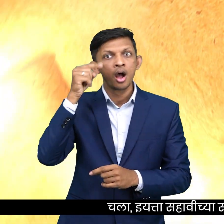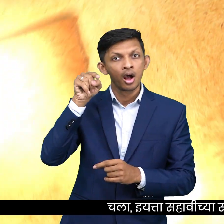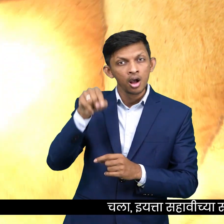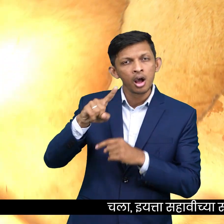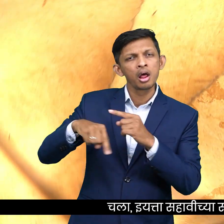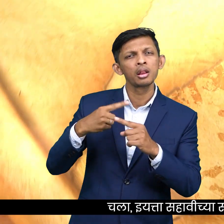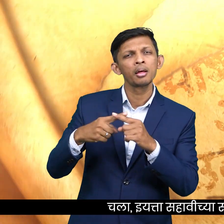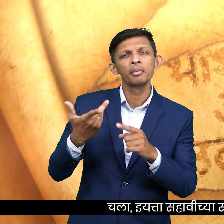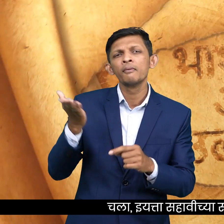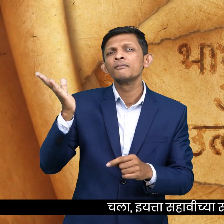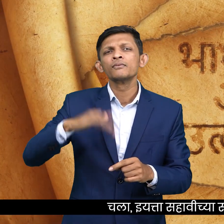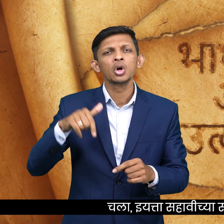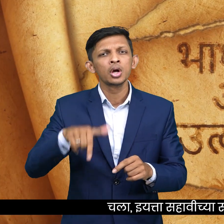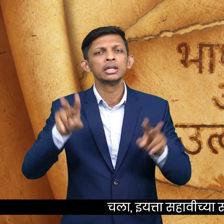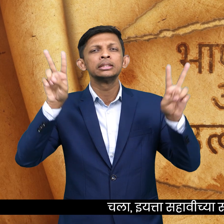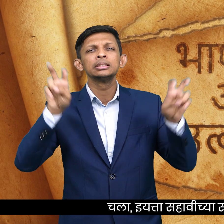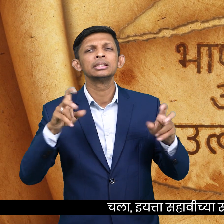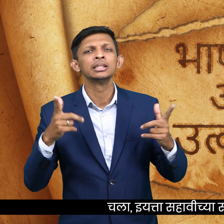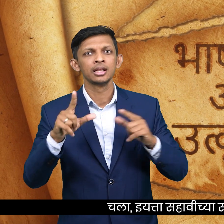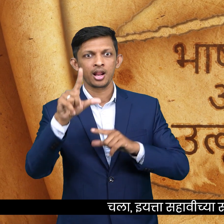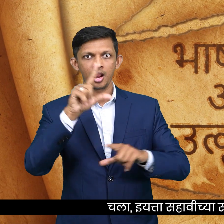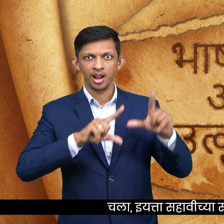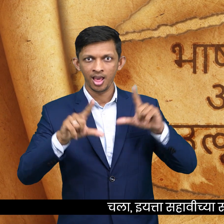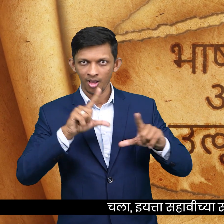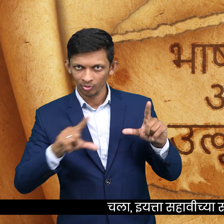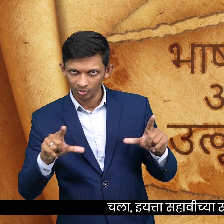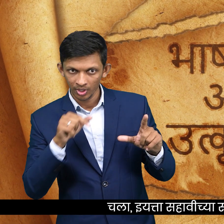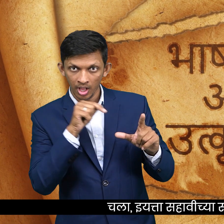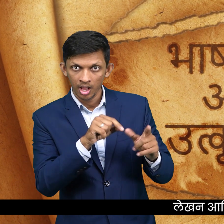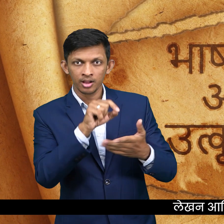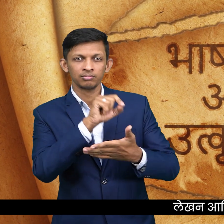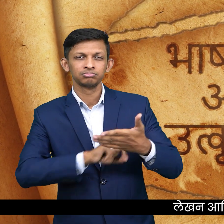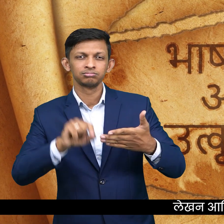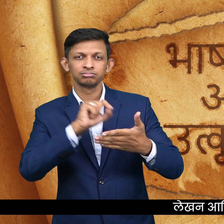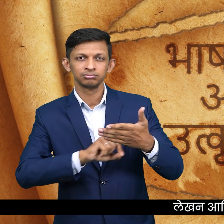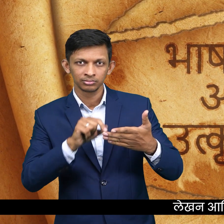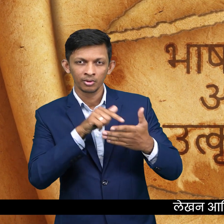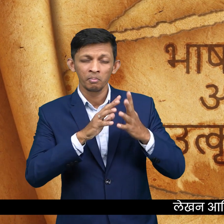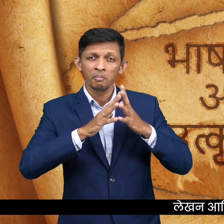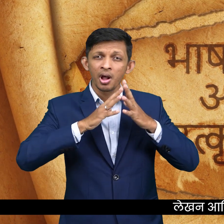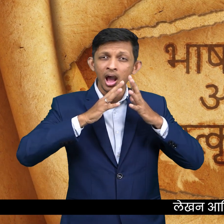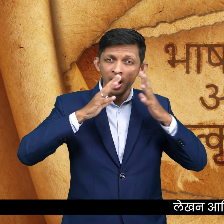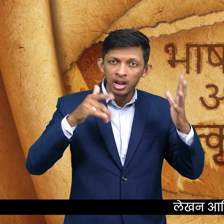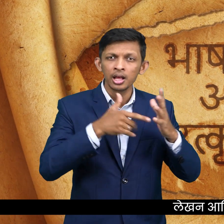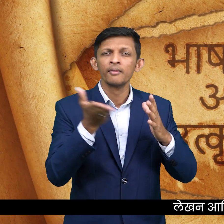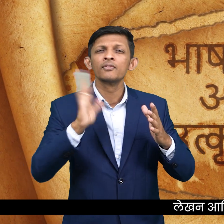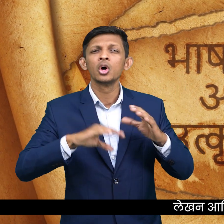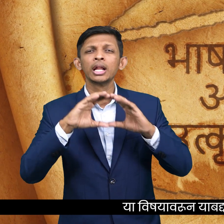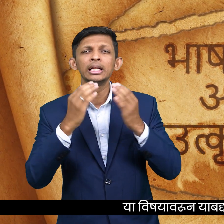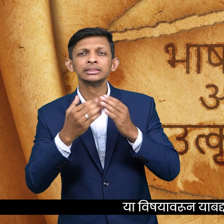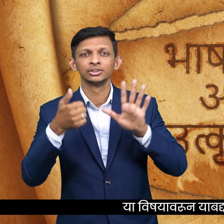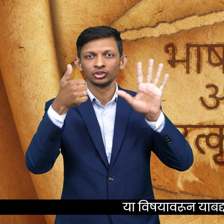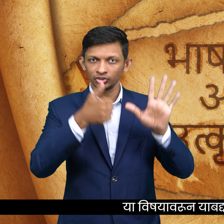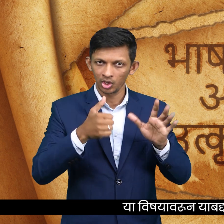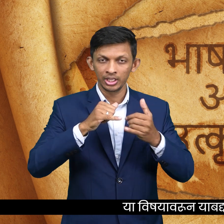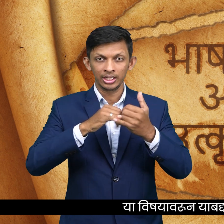चला, इयत्ता 6वीच्या सामाजिक अभ्यासातील भाषा, लेखन आणि उत्तम पुस्तके